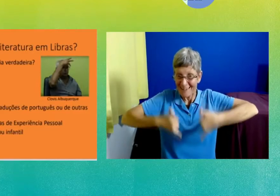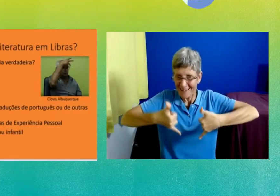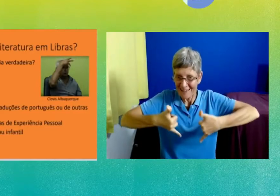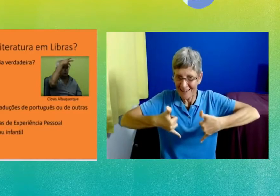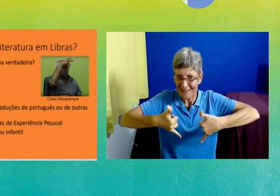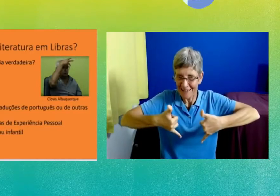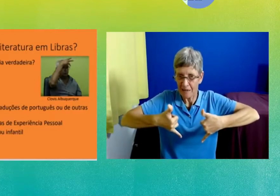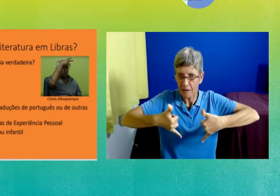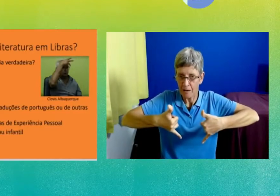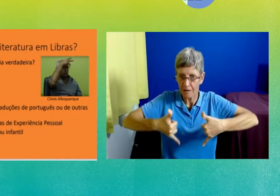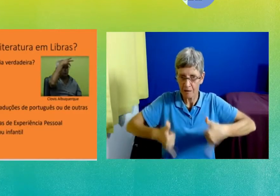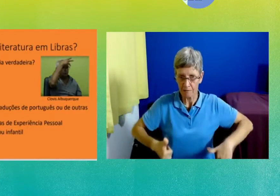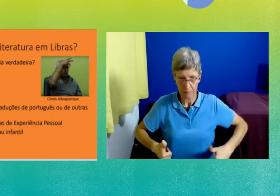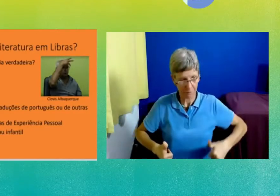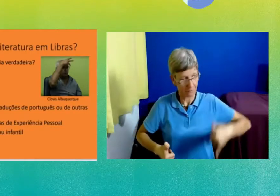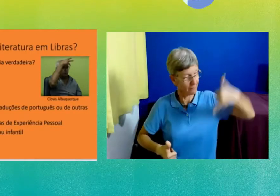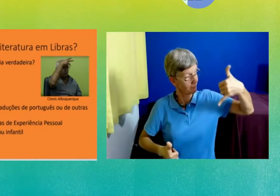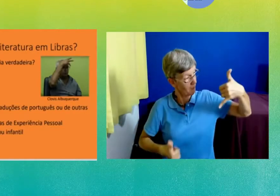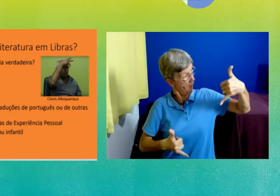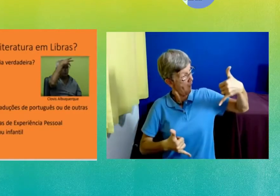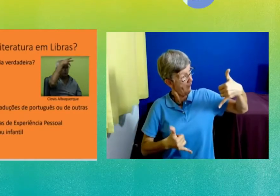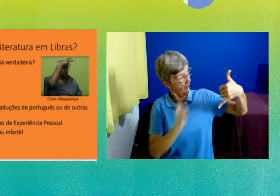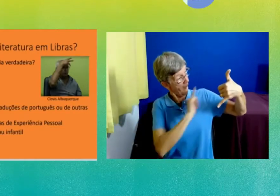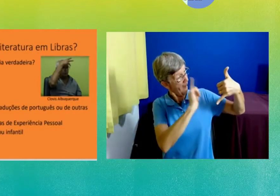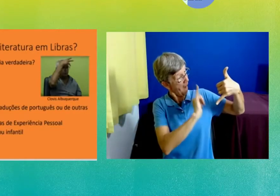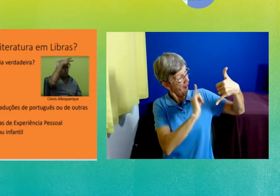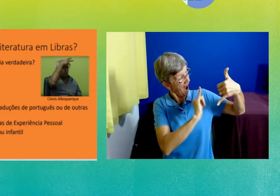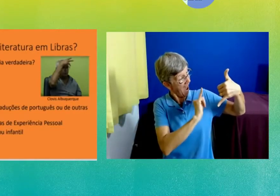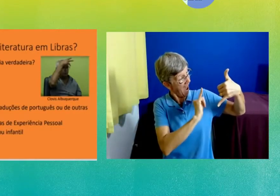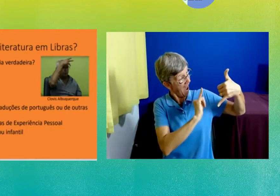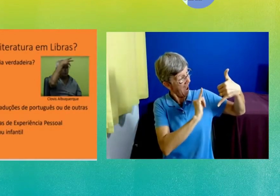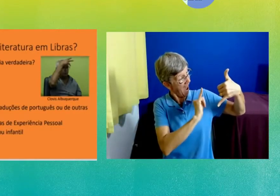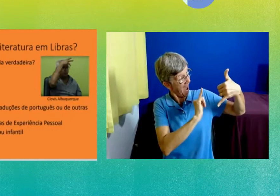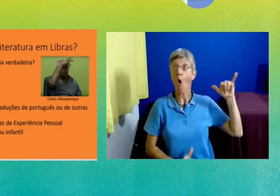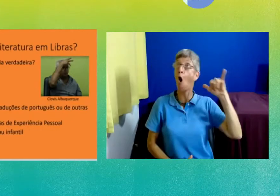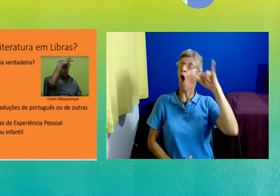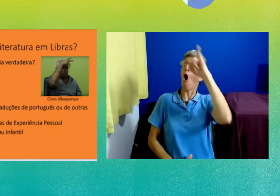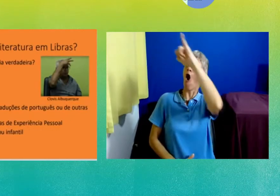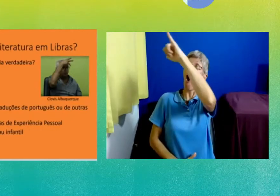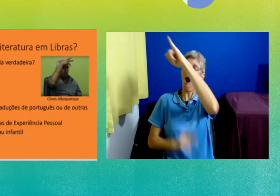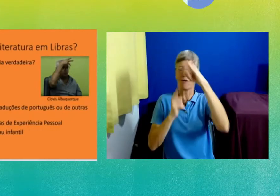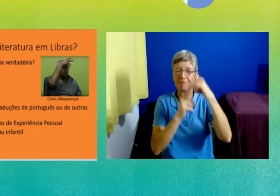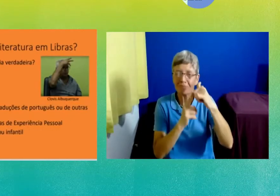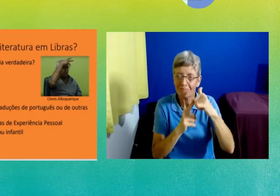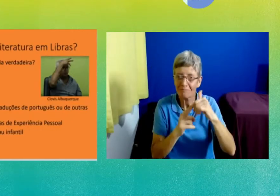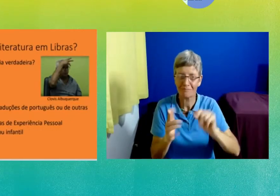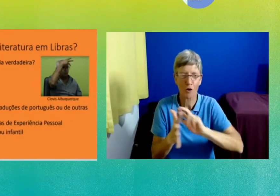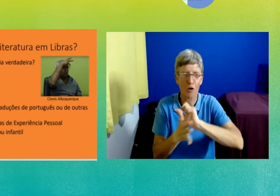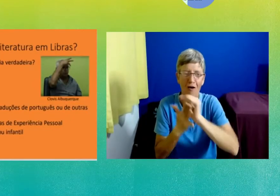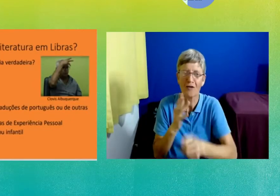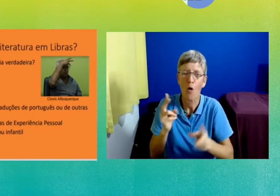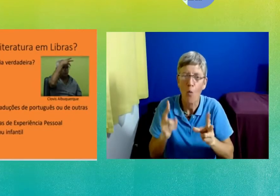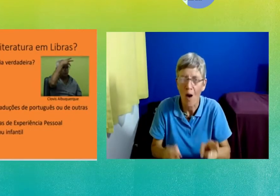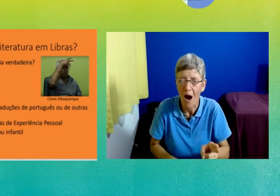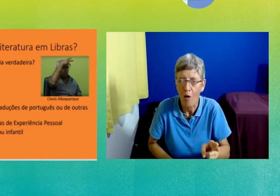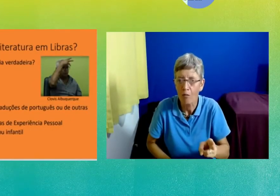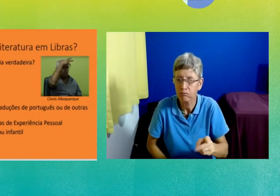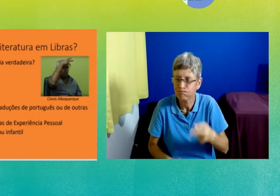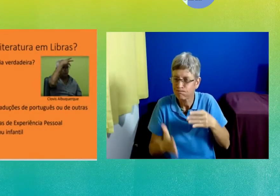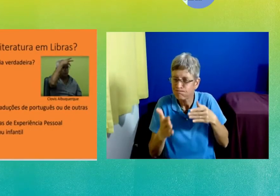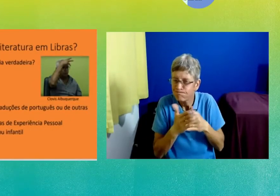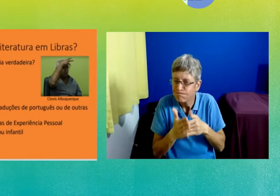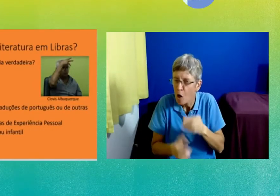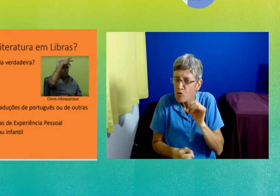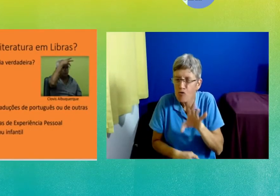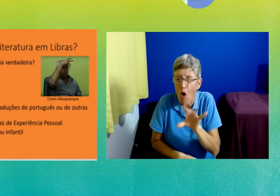você usar ali as configurações de mão para fazer os sinais, contar toda a história com uma configuração de mão,